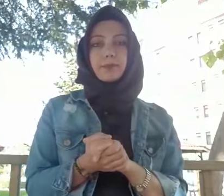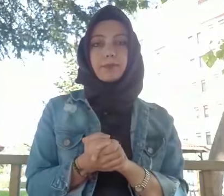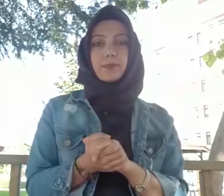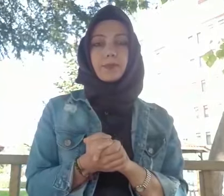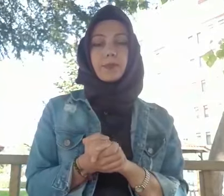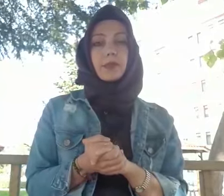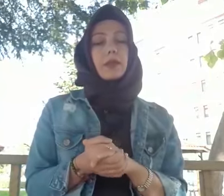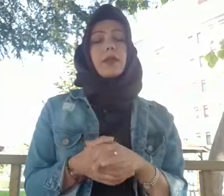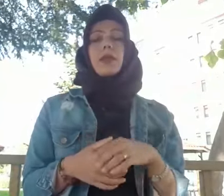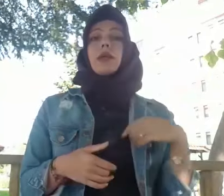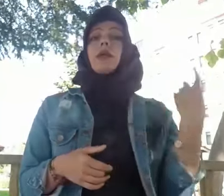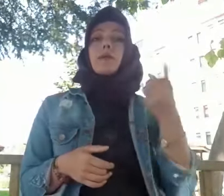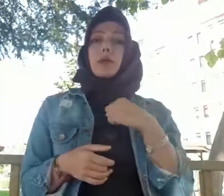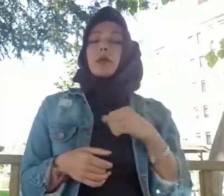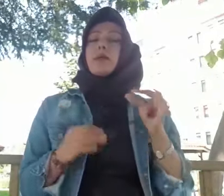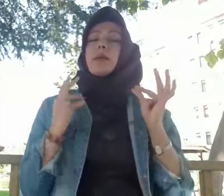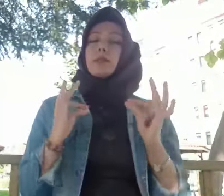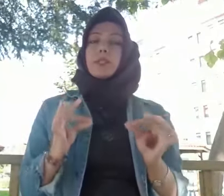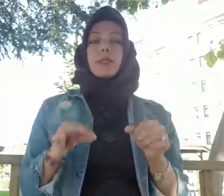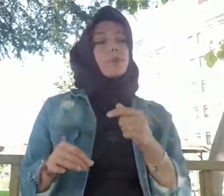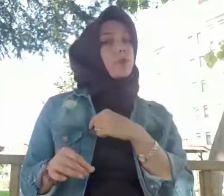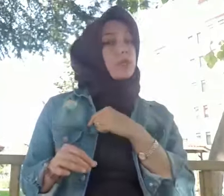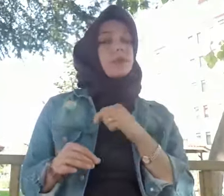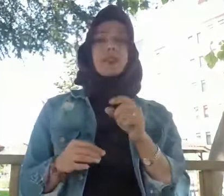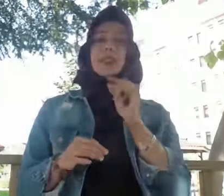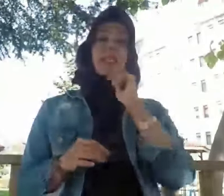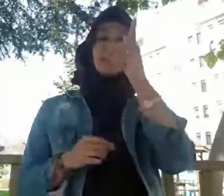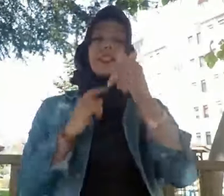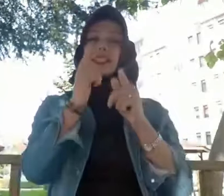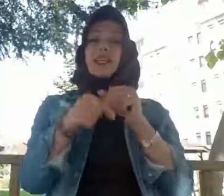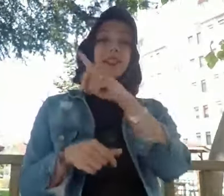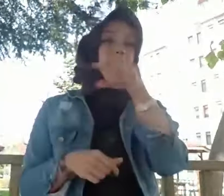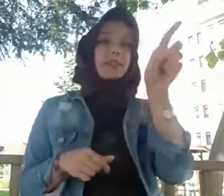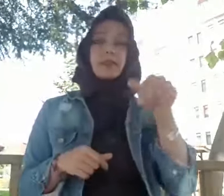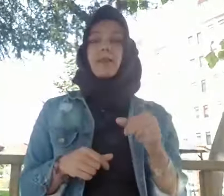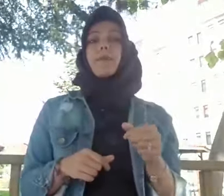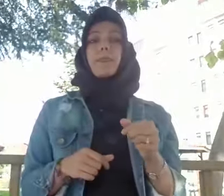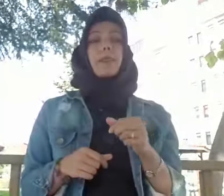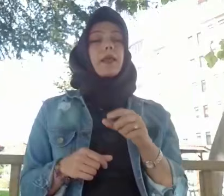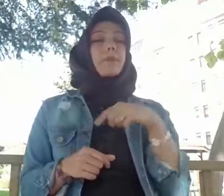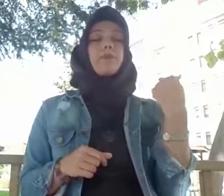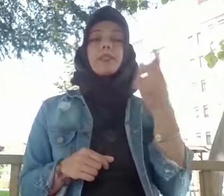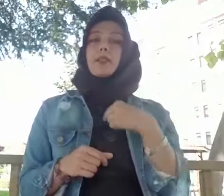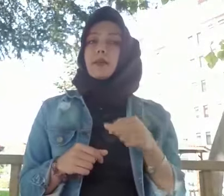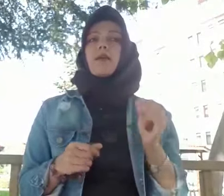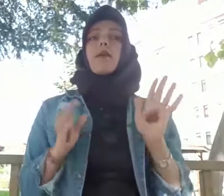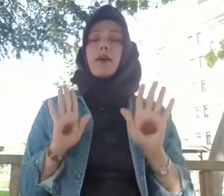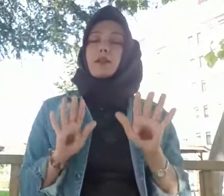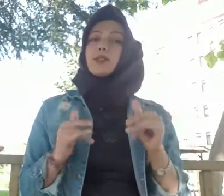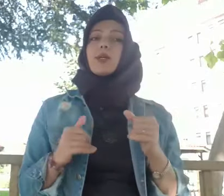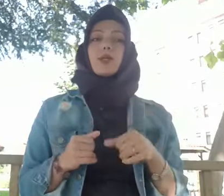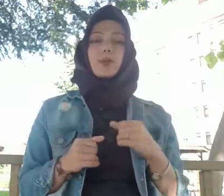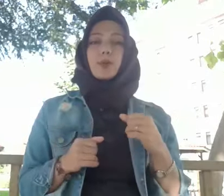Biz hep yüreğimizle seslendik size. Bizi de ancak yüreği olanlar anladı.